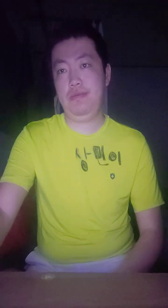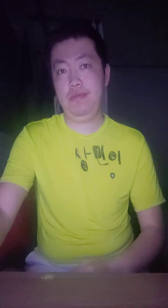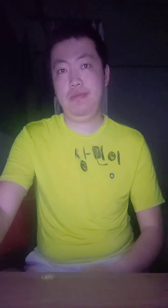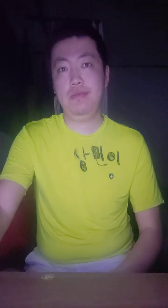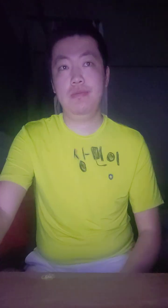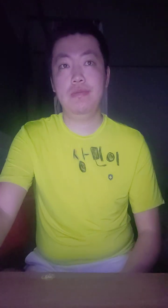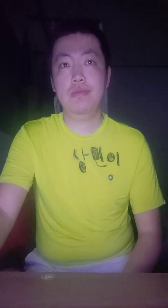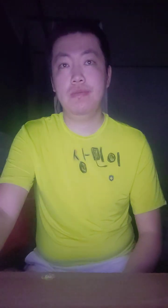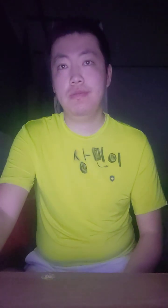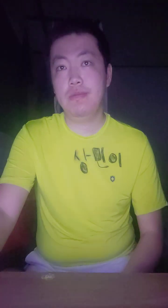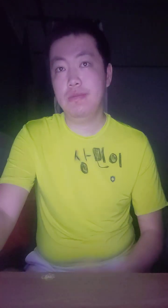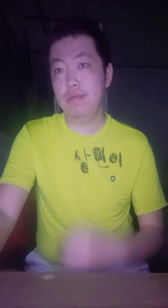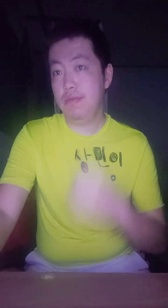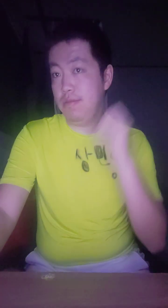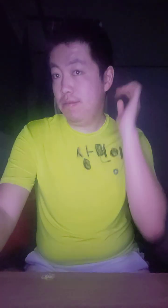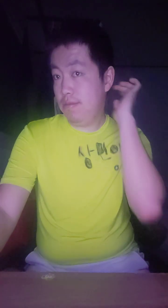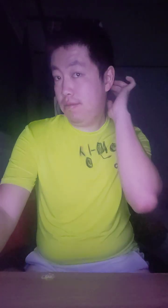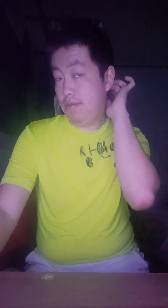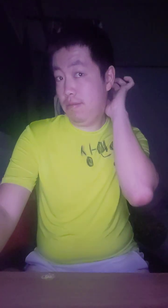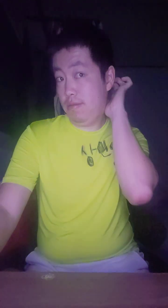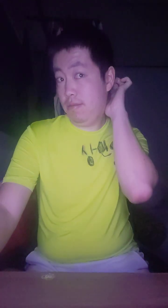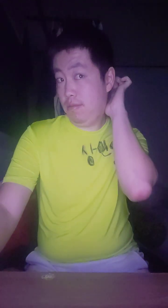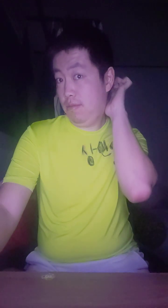어떤 것이 가장 좋았냐라고 여쭤봤다면